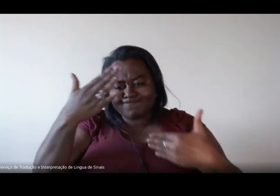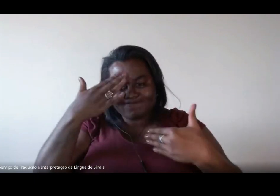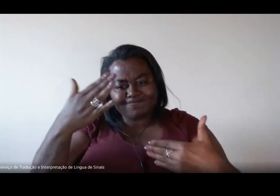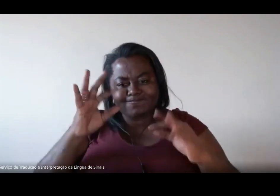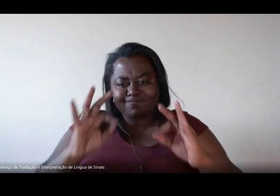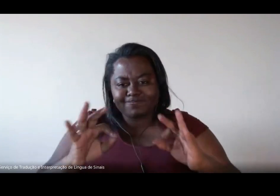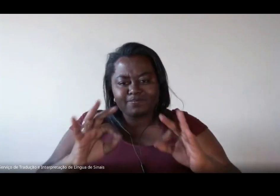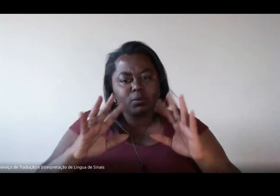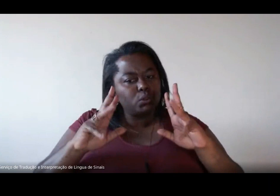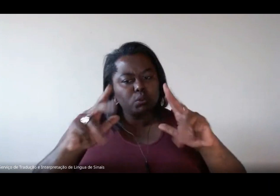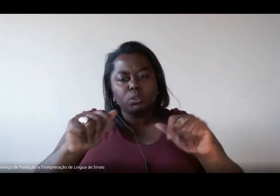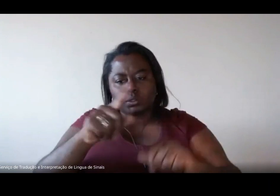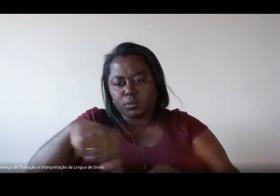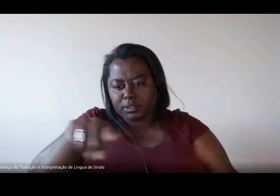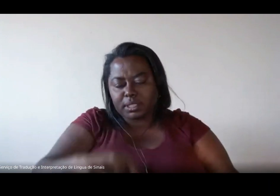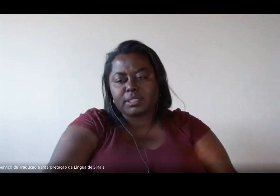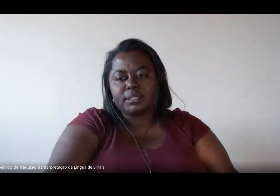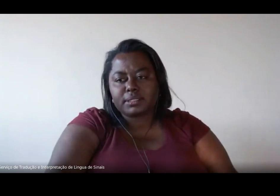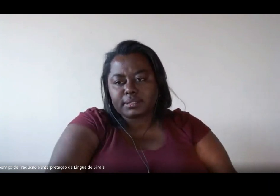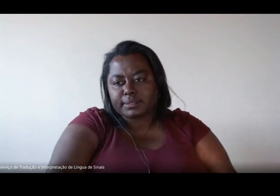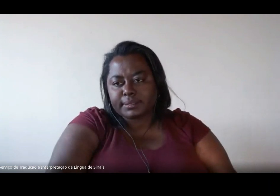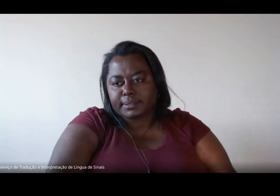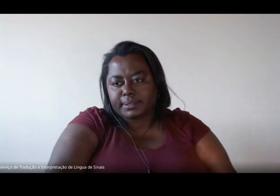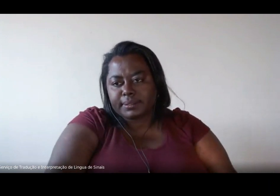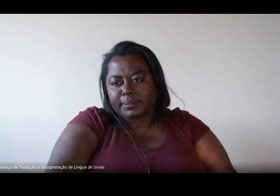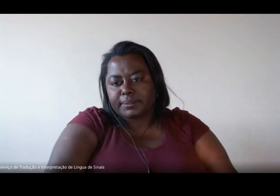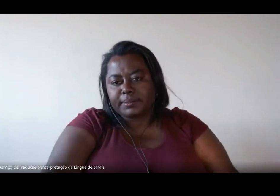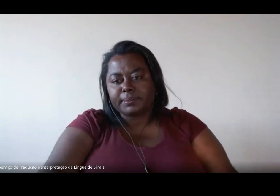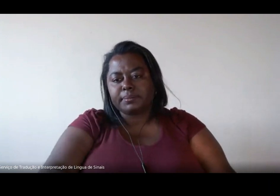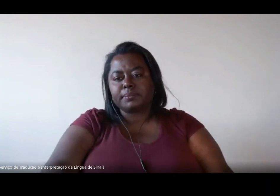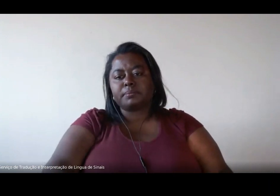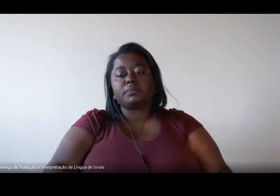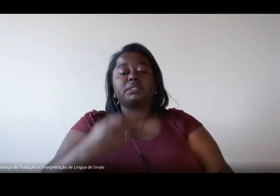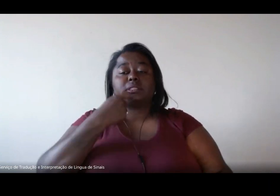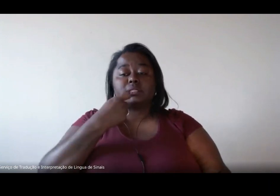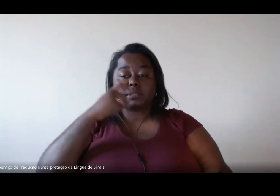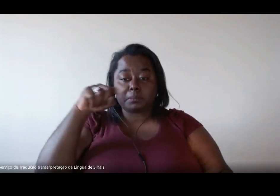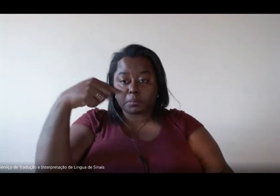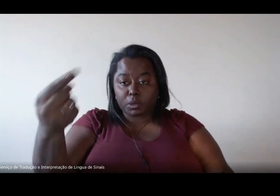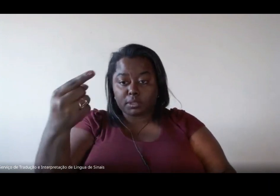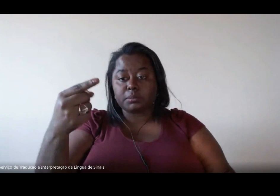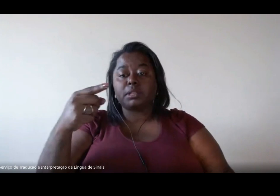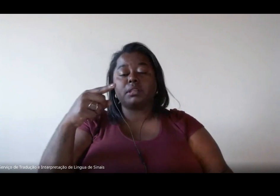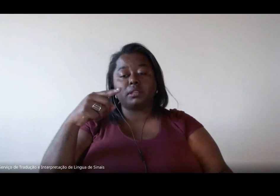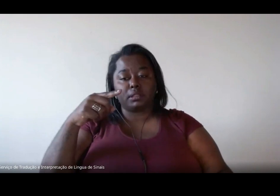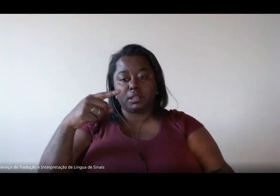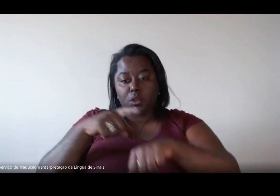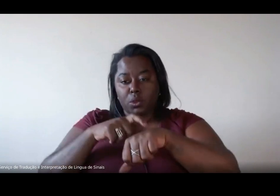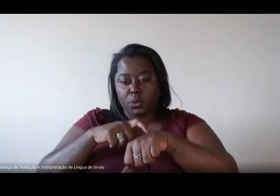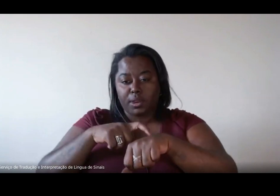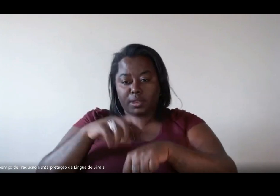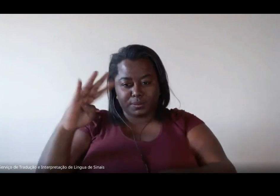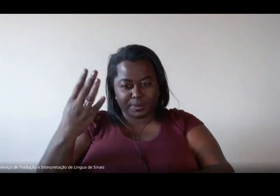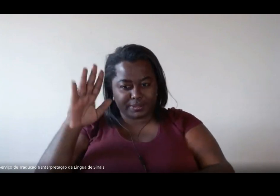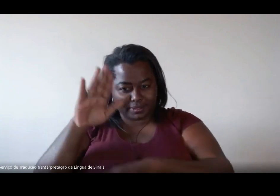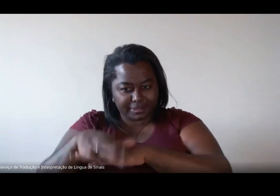Então, gratidão aí a todos vocês, a todos, e na próxima sexta a gente tem, então, aí